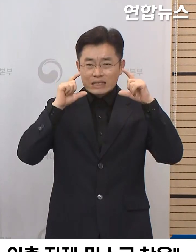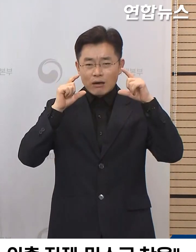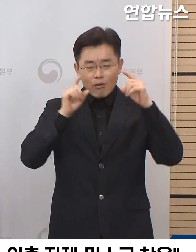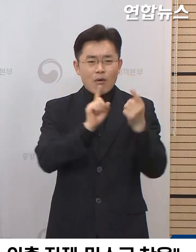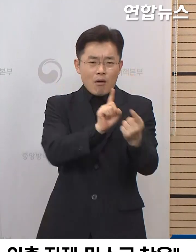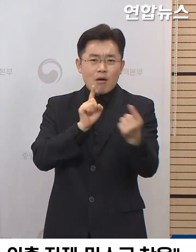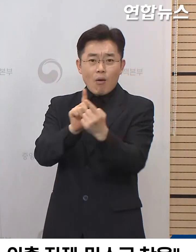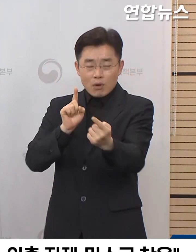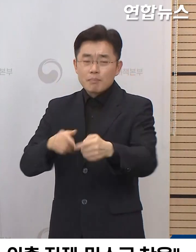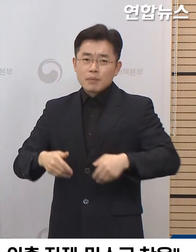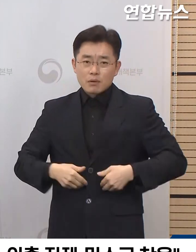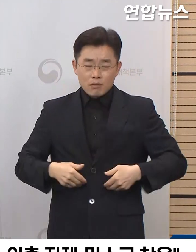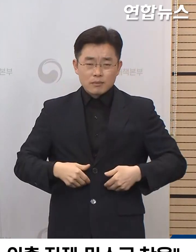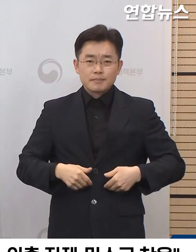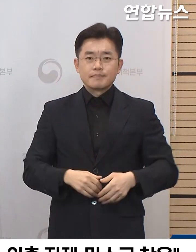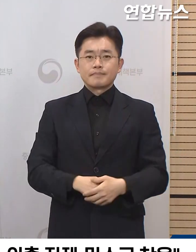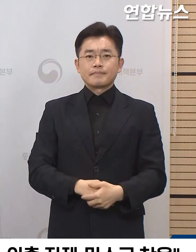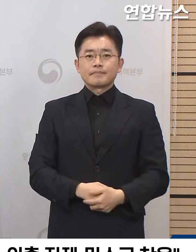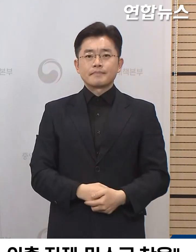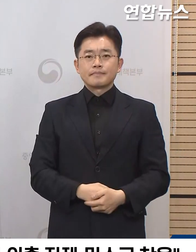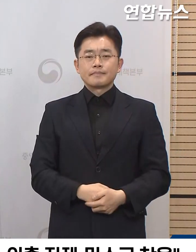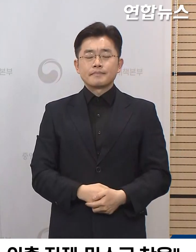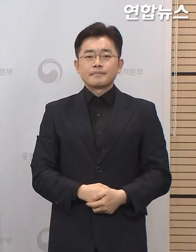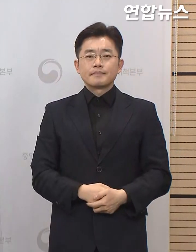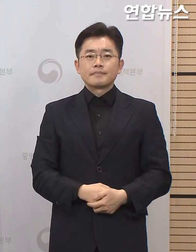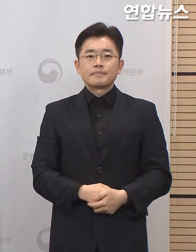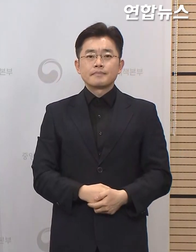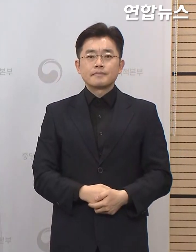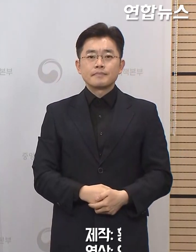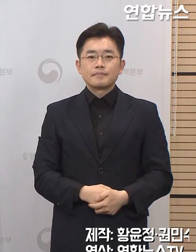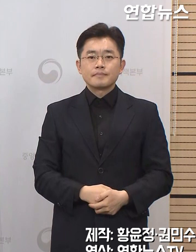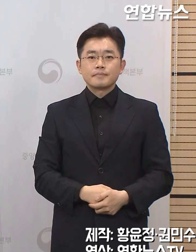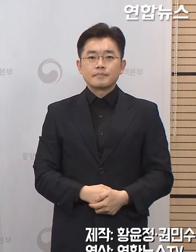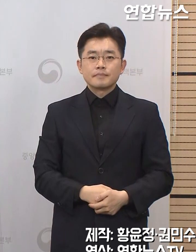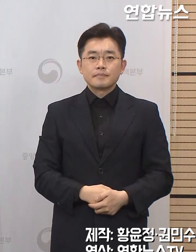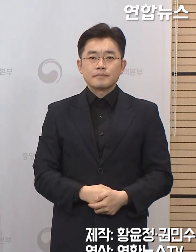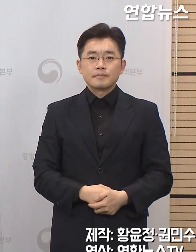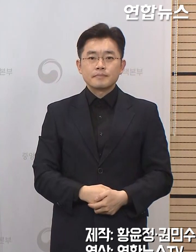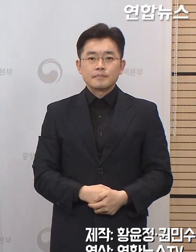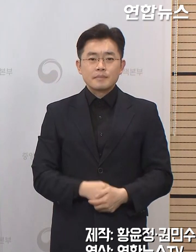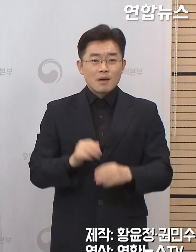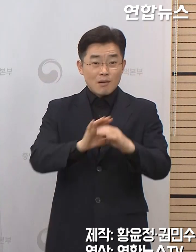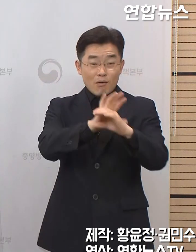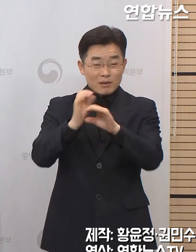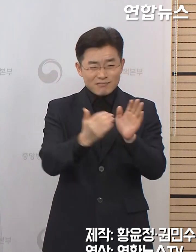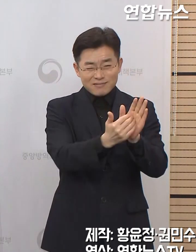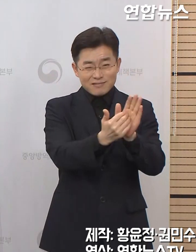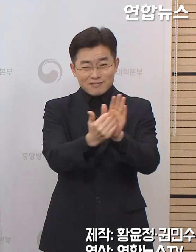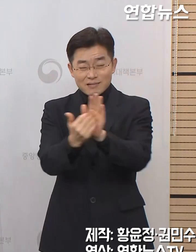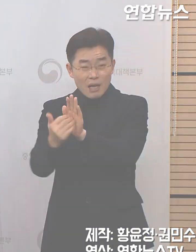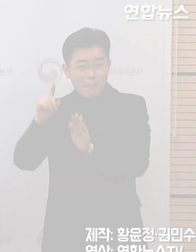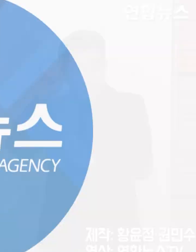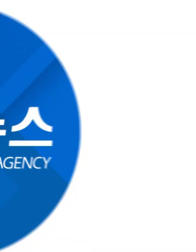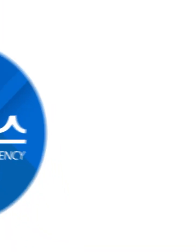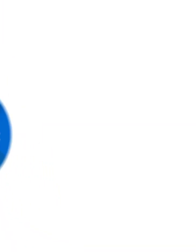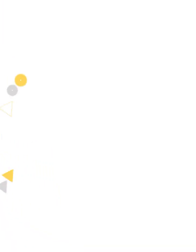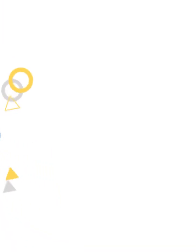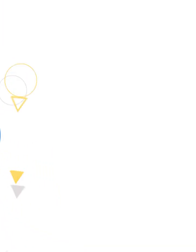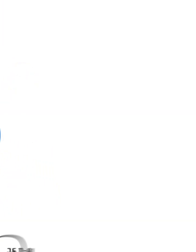외에는 확실한 수단이 없습니다 비록 완전한 억제 수준까지는 아니어도